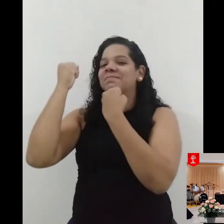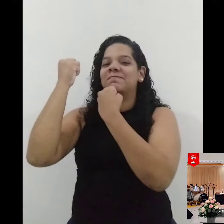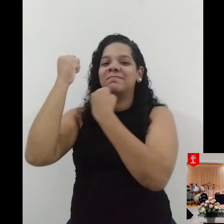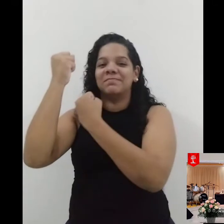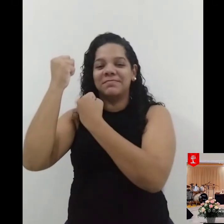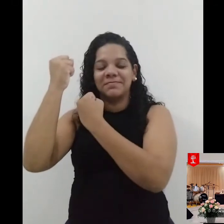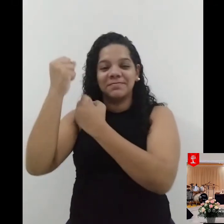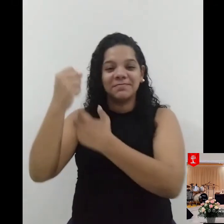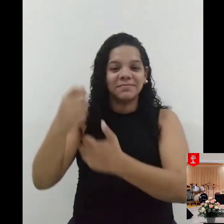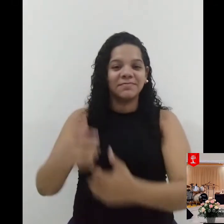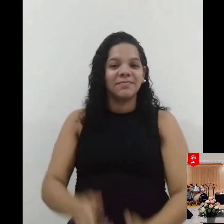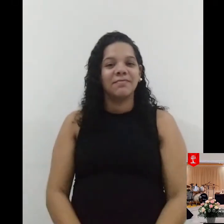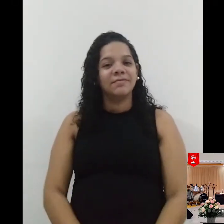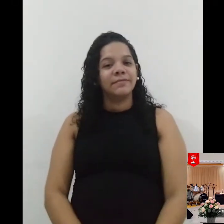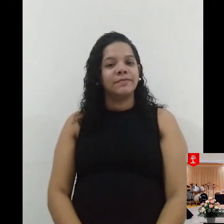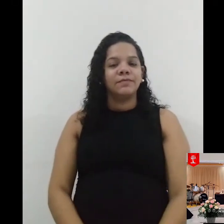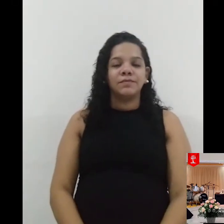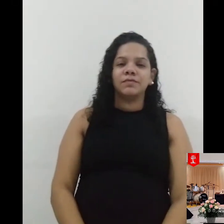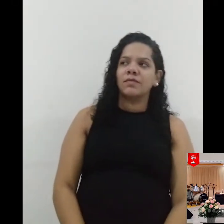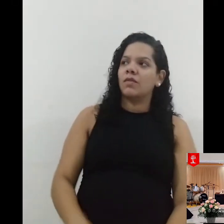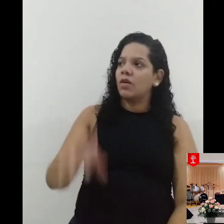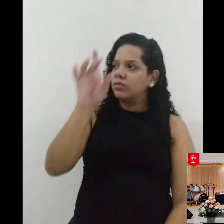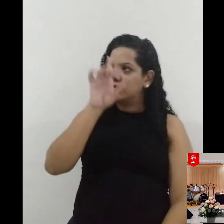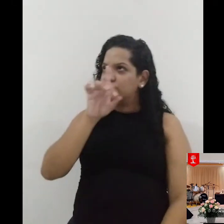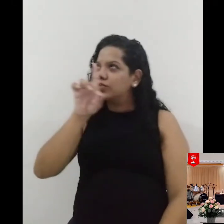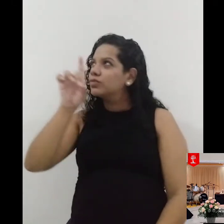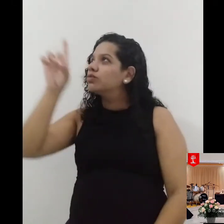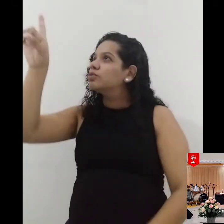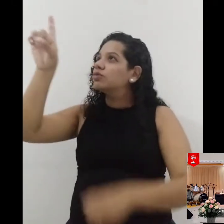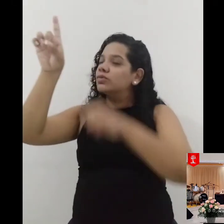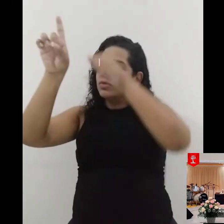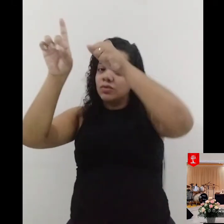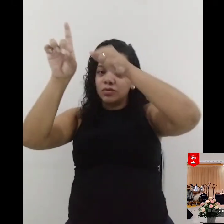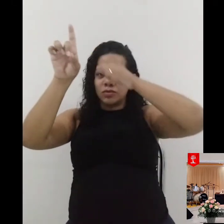és Senhor